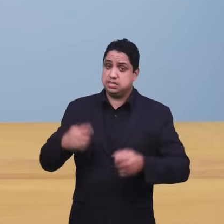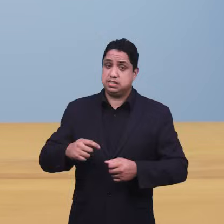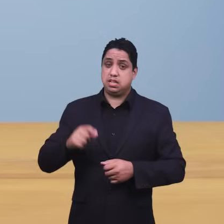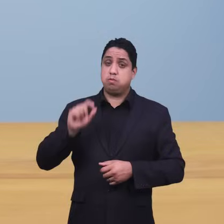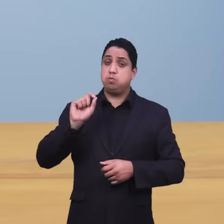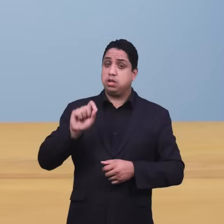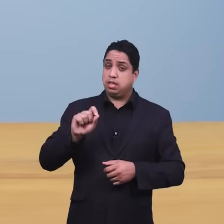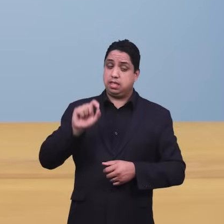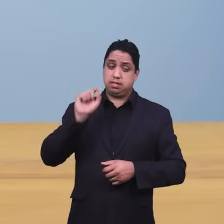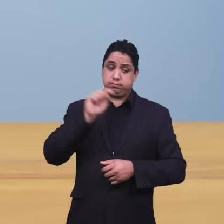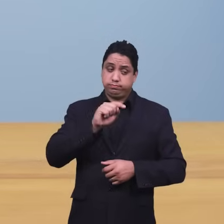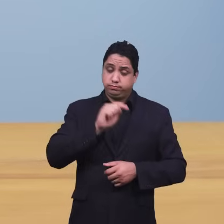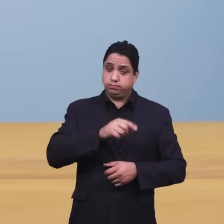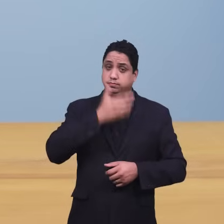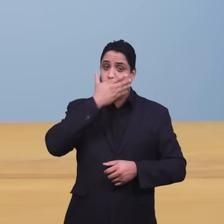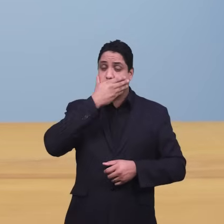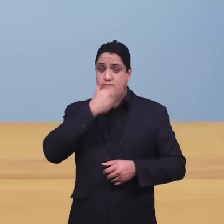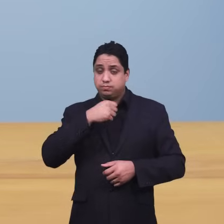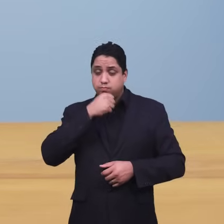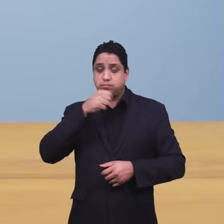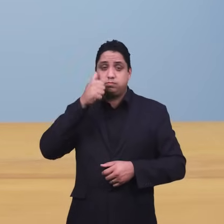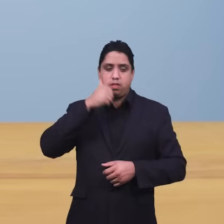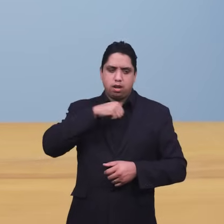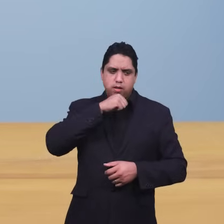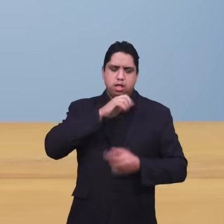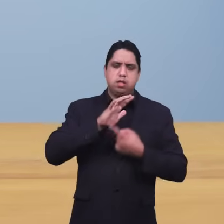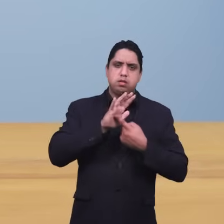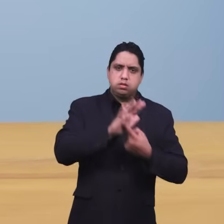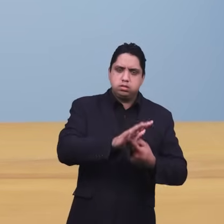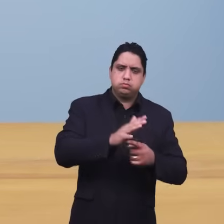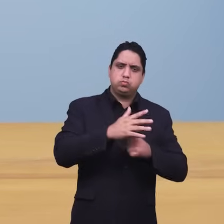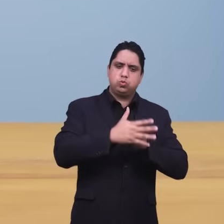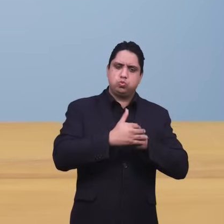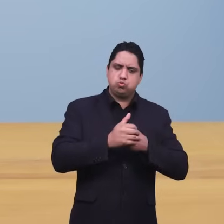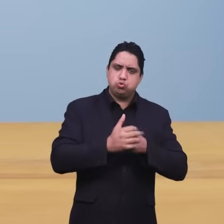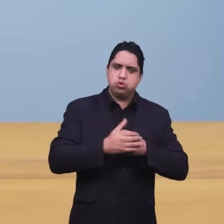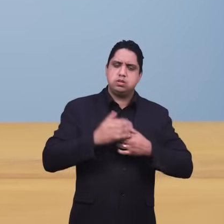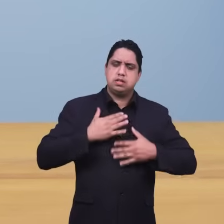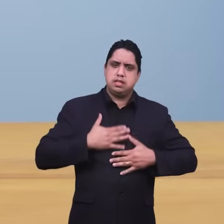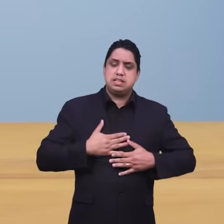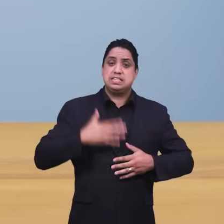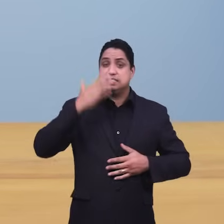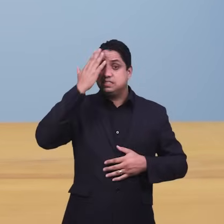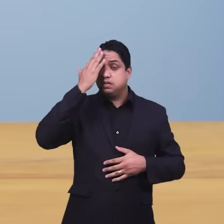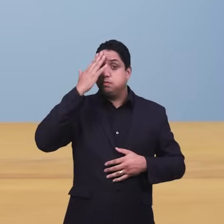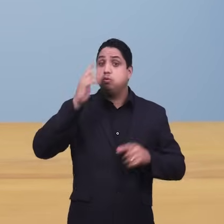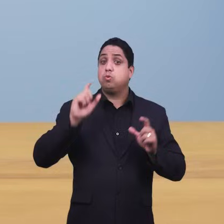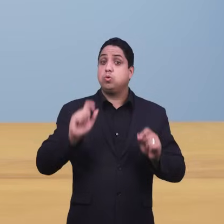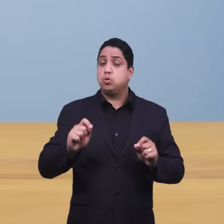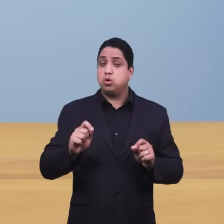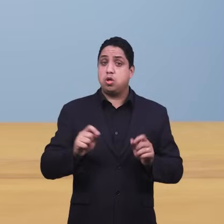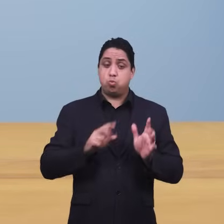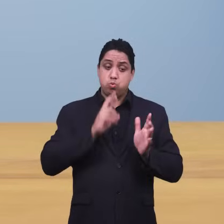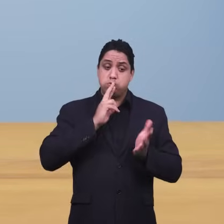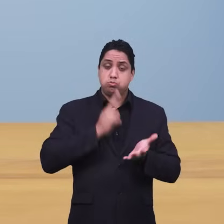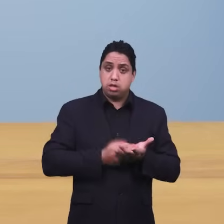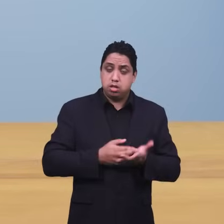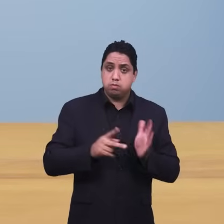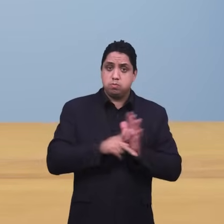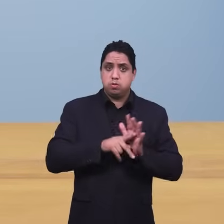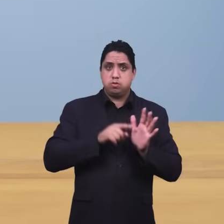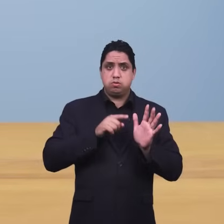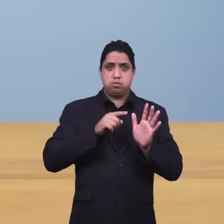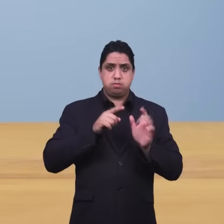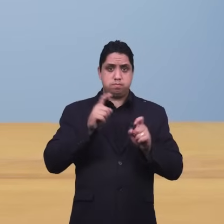pais, para essa mãe, esse consolo, esse conforto, e sabendo que o diagnóstico médico, ele não